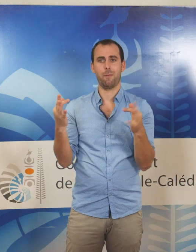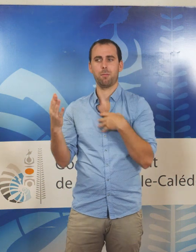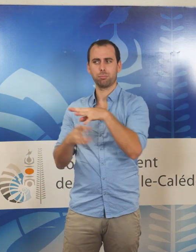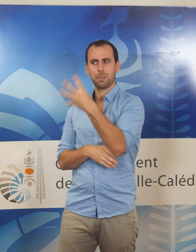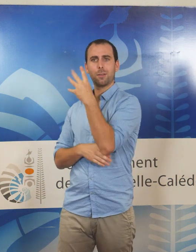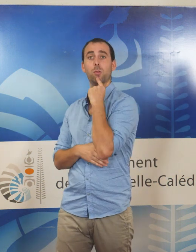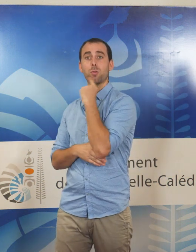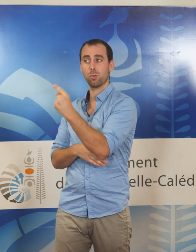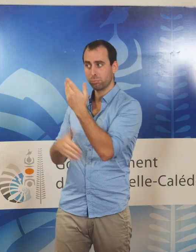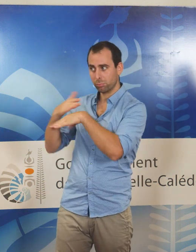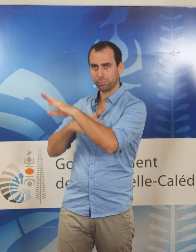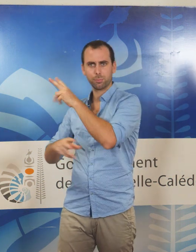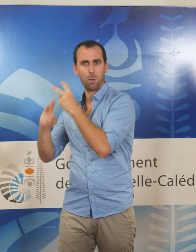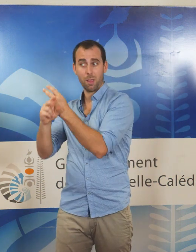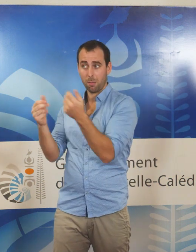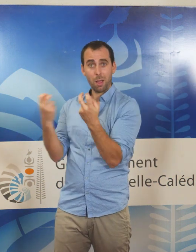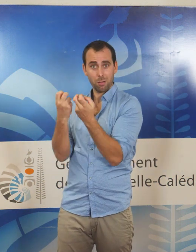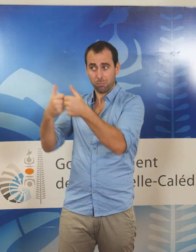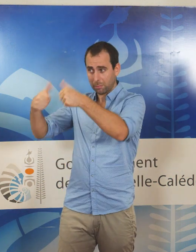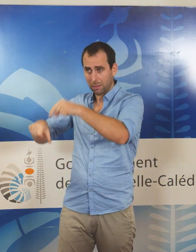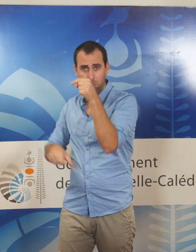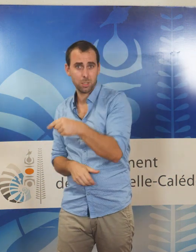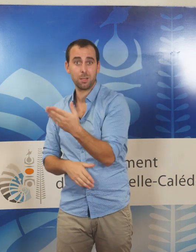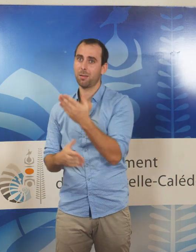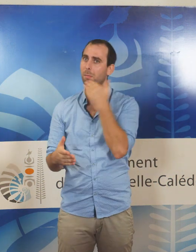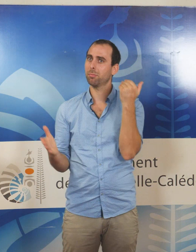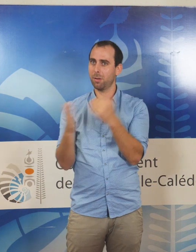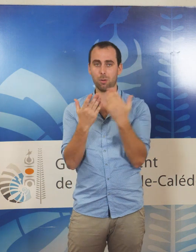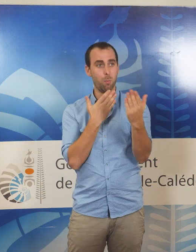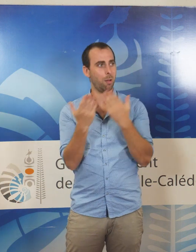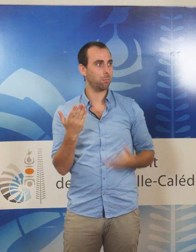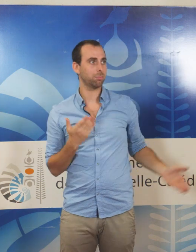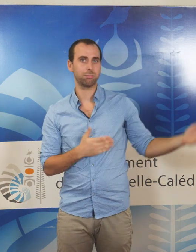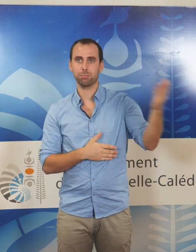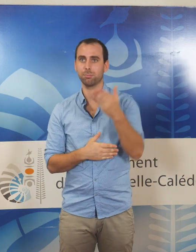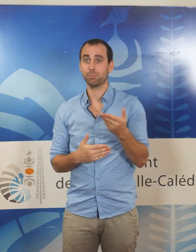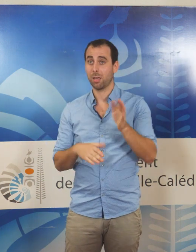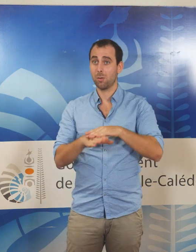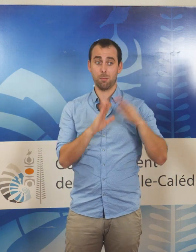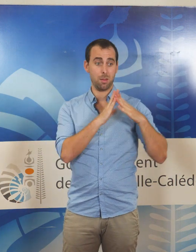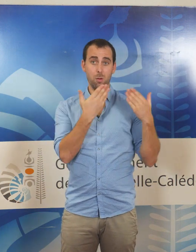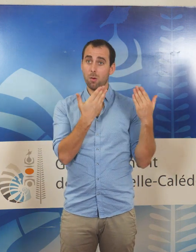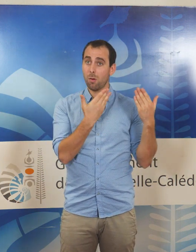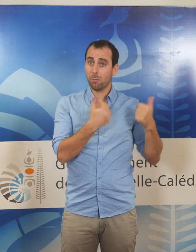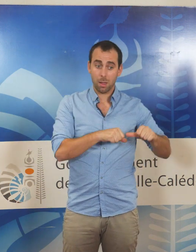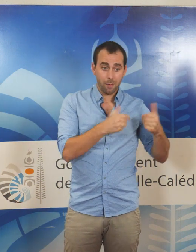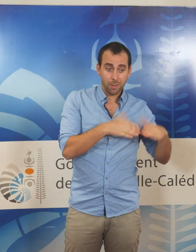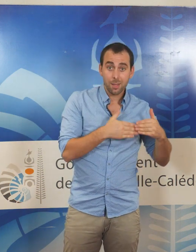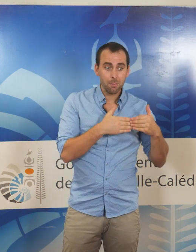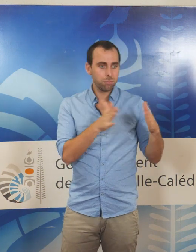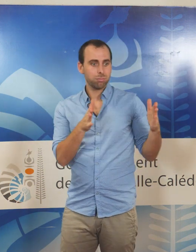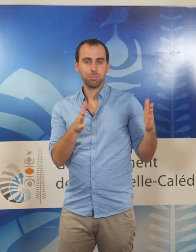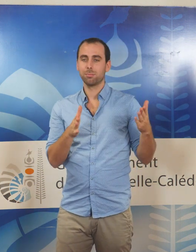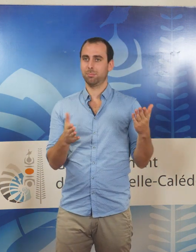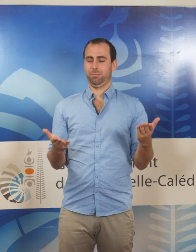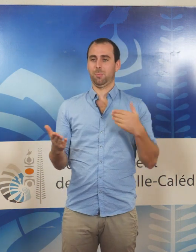quatorzaine dans les hôtels. Là, sur la période du déconfinement, on est parmi les premiers au monde. Donc, il y a des ajustements à